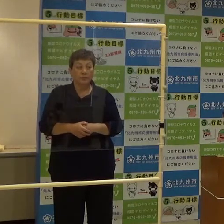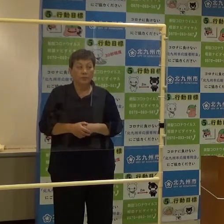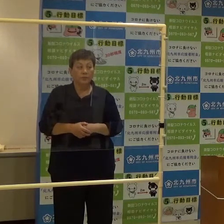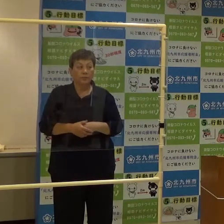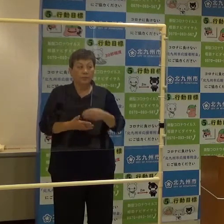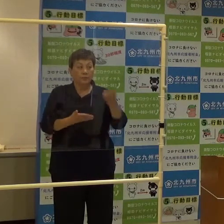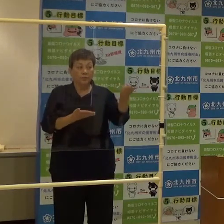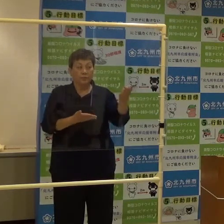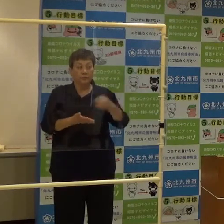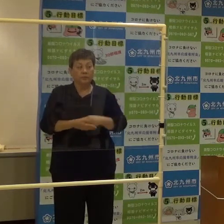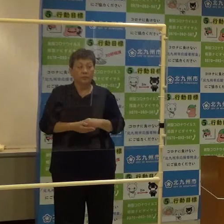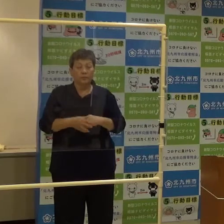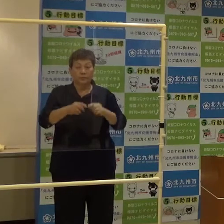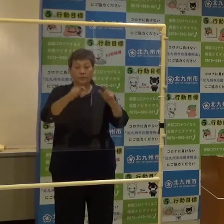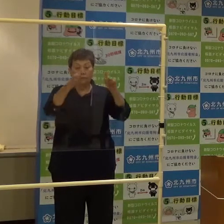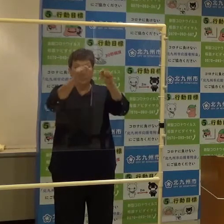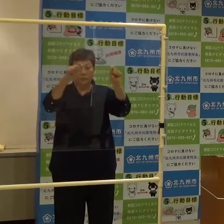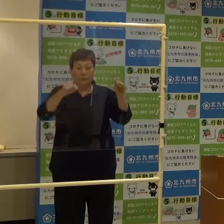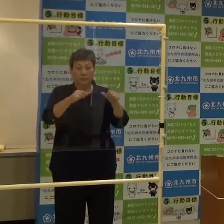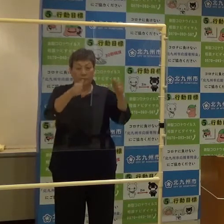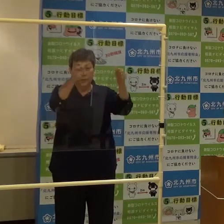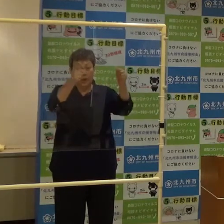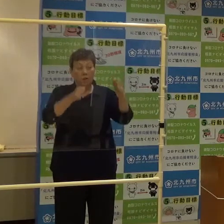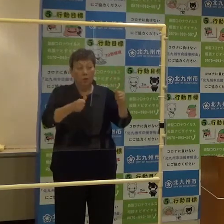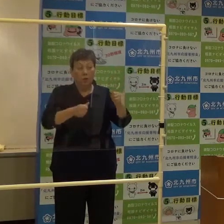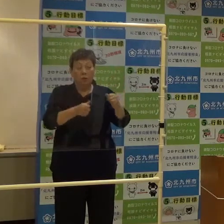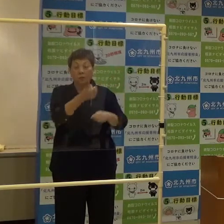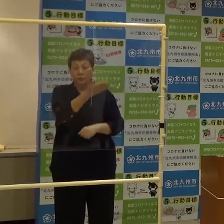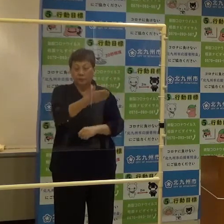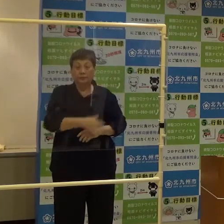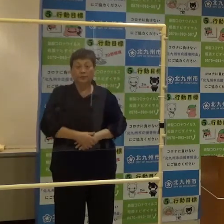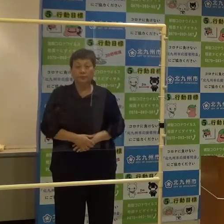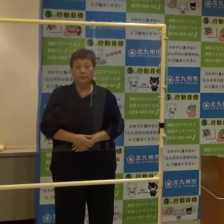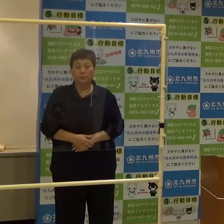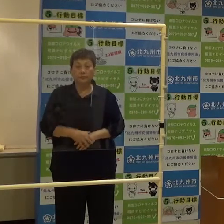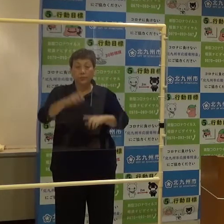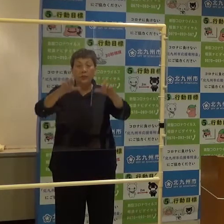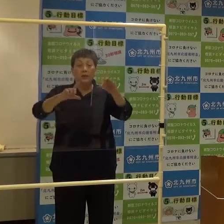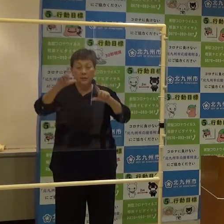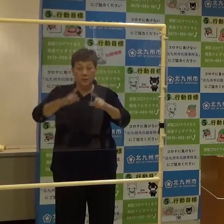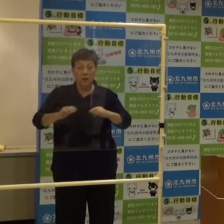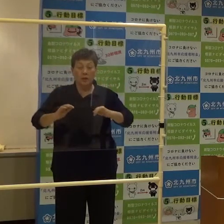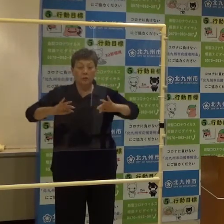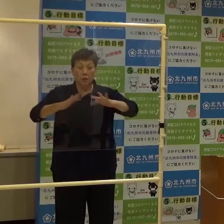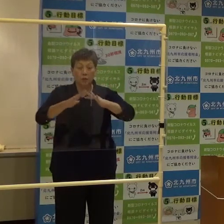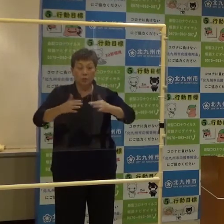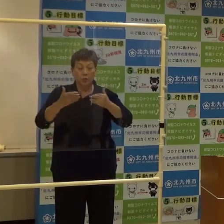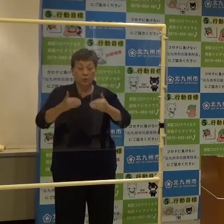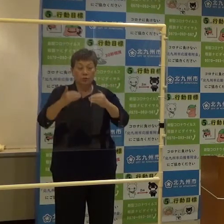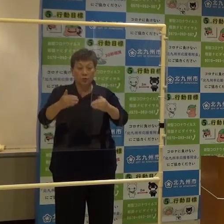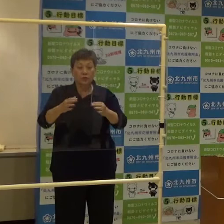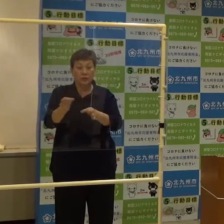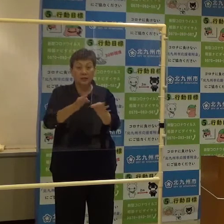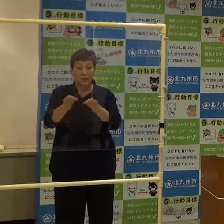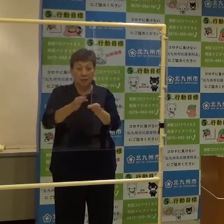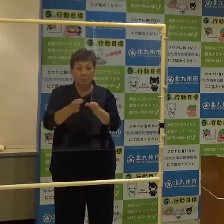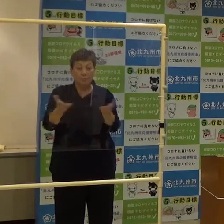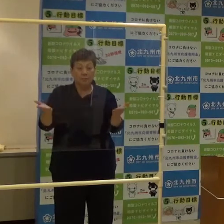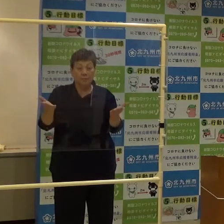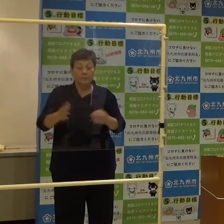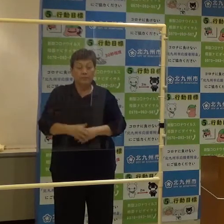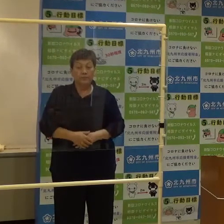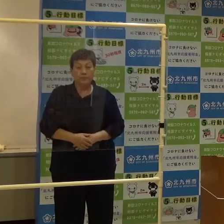これが結果としてございますけれども、こういう形で、取り組み推進店、というも